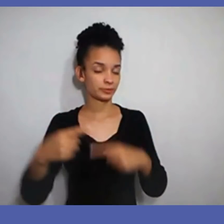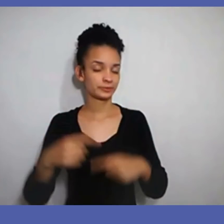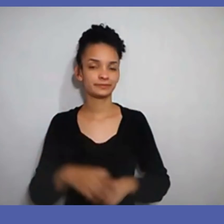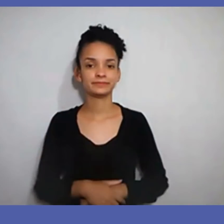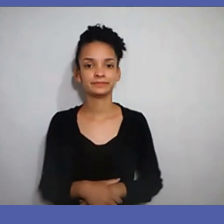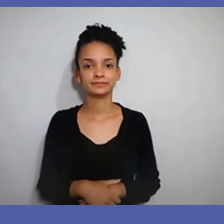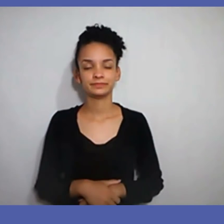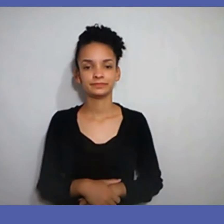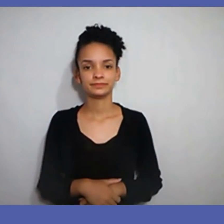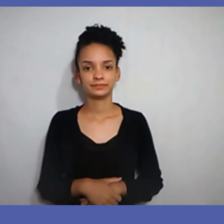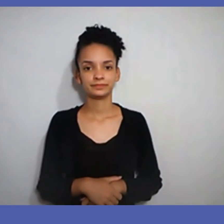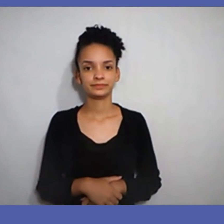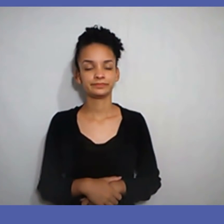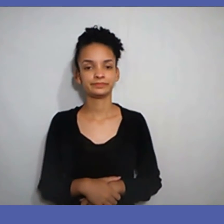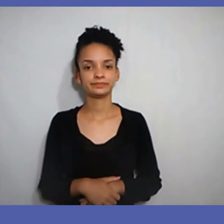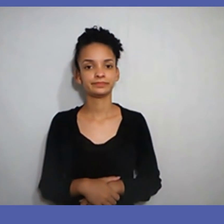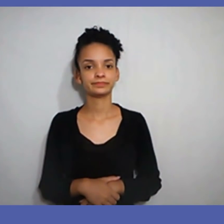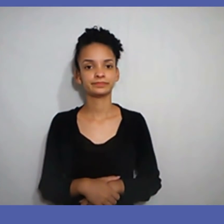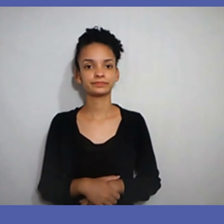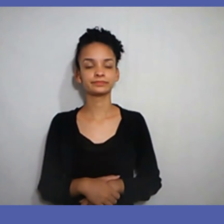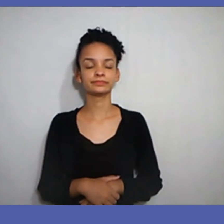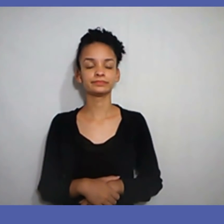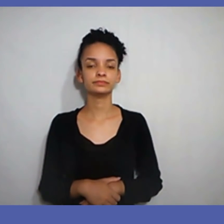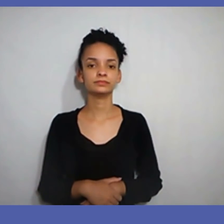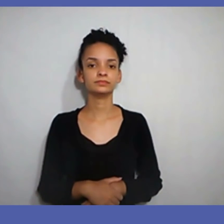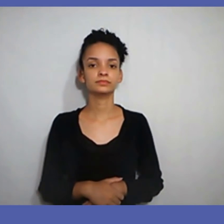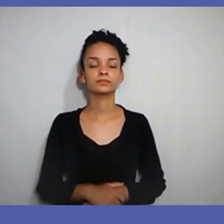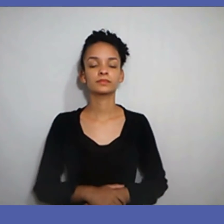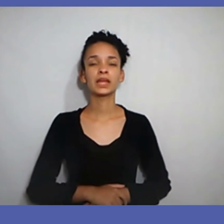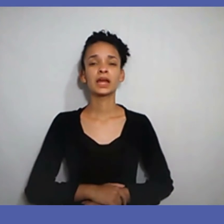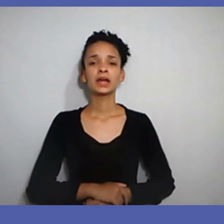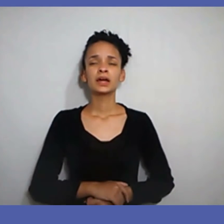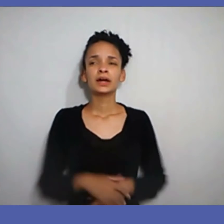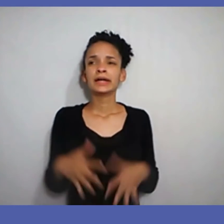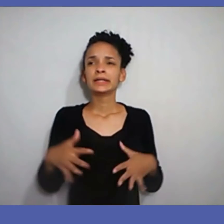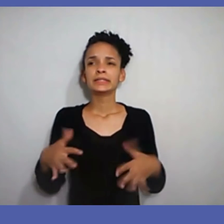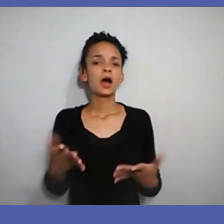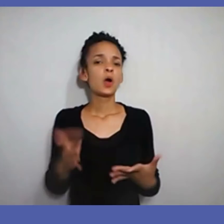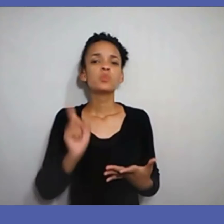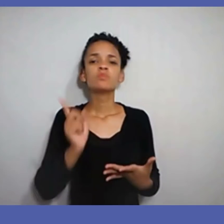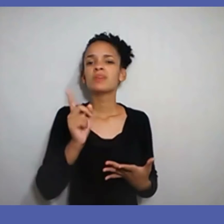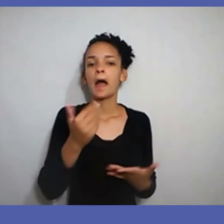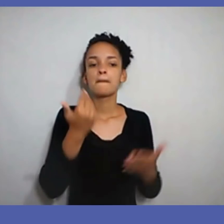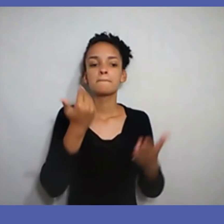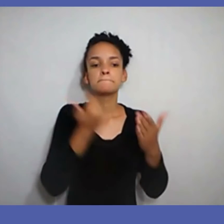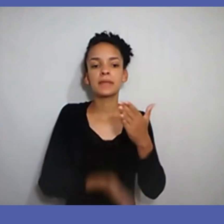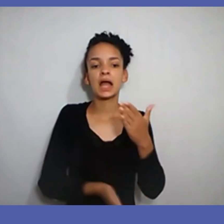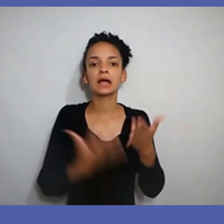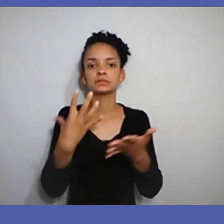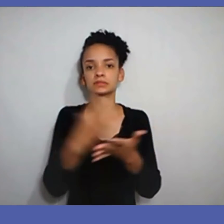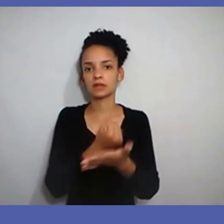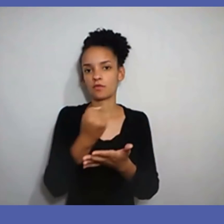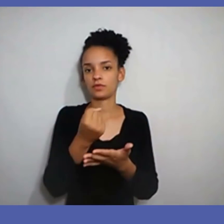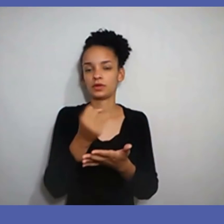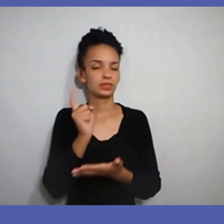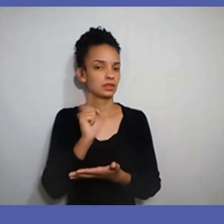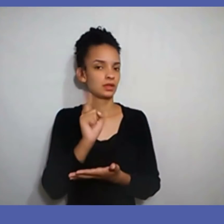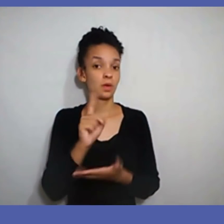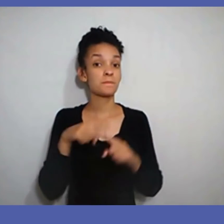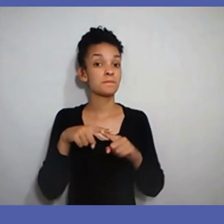irmãos, não é perda da salvação, mas é perder o galardão